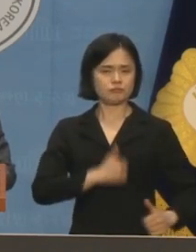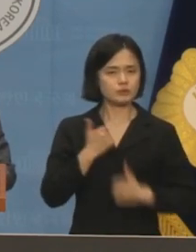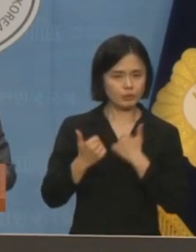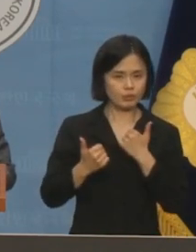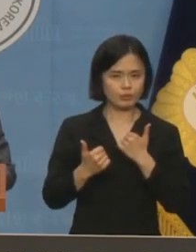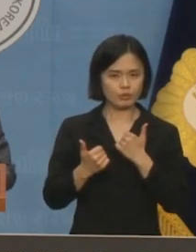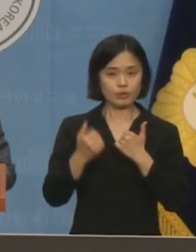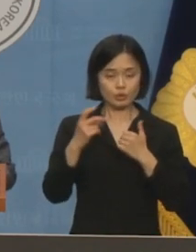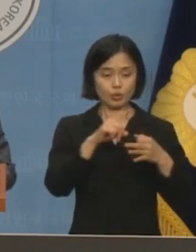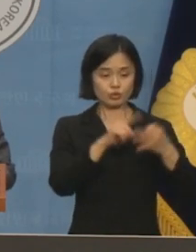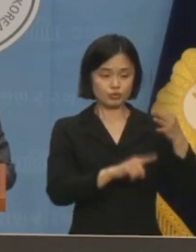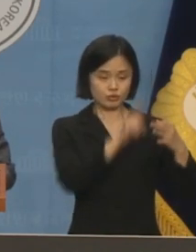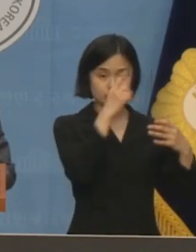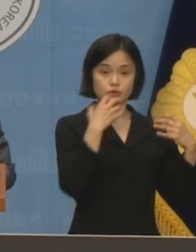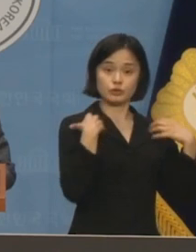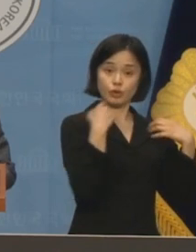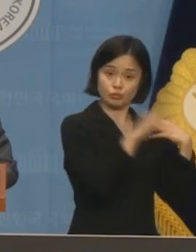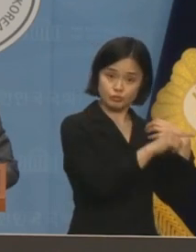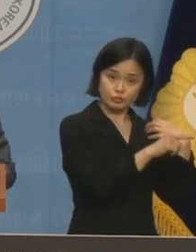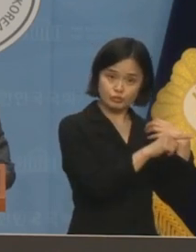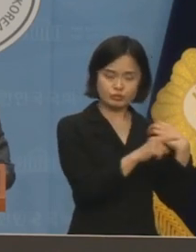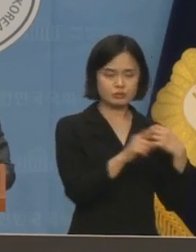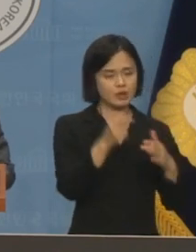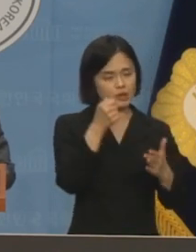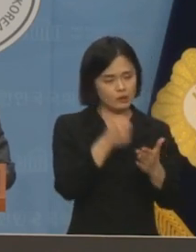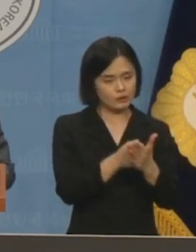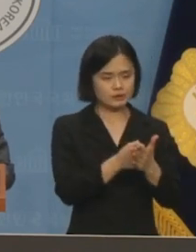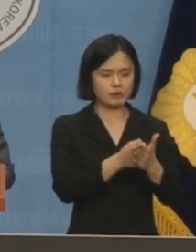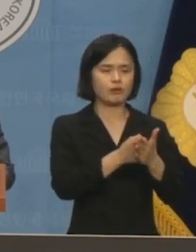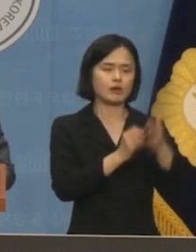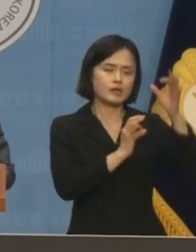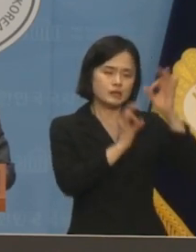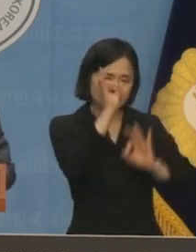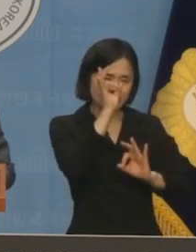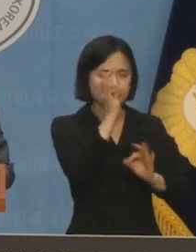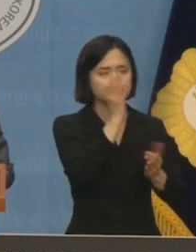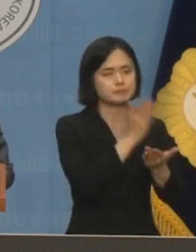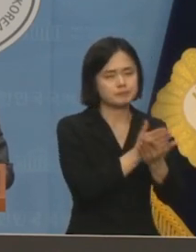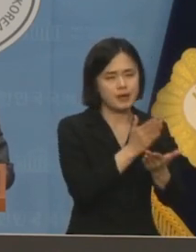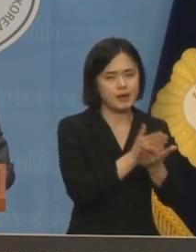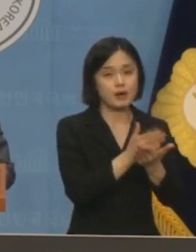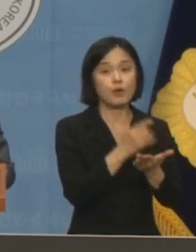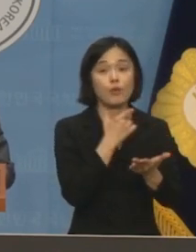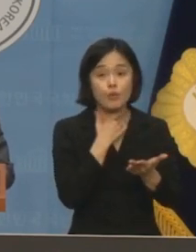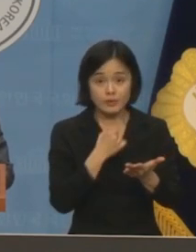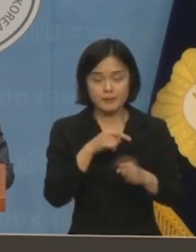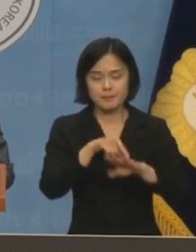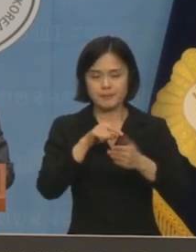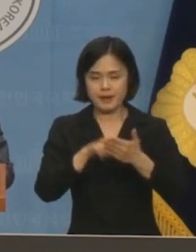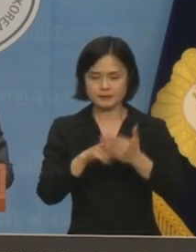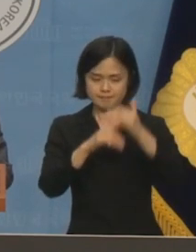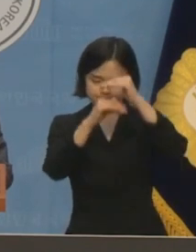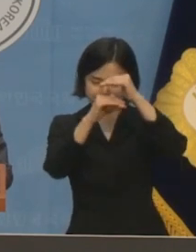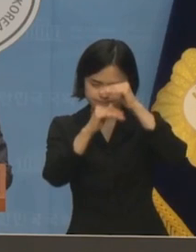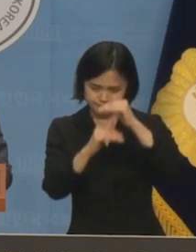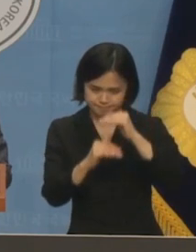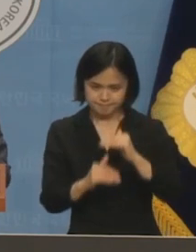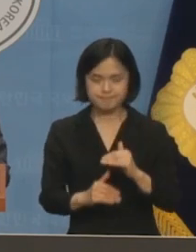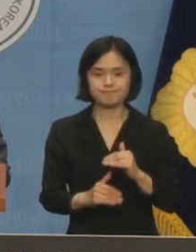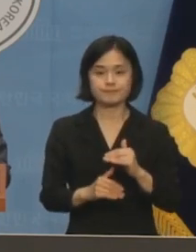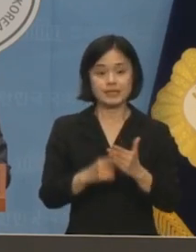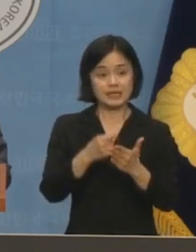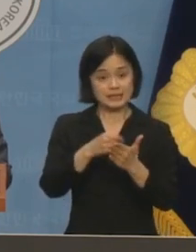윤석열 정부가 잘못된 오판하지 않기를 바라는 기사를 정확하게 공정하게 작성해